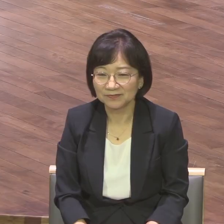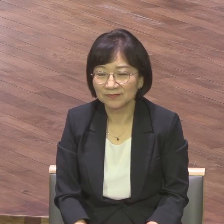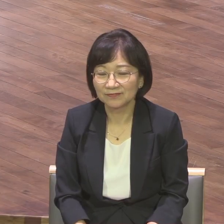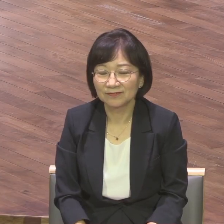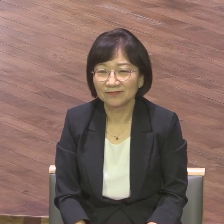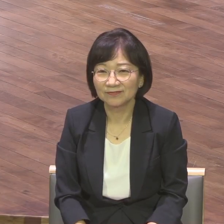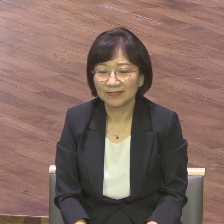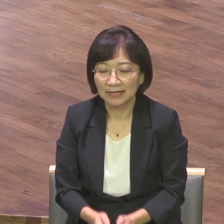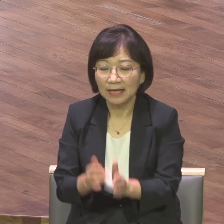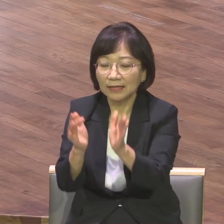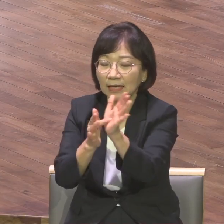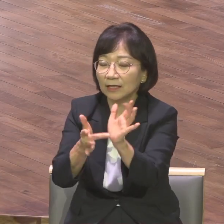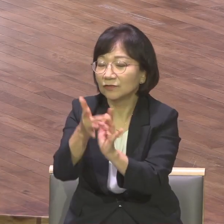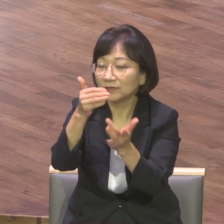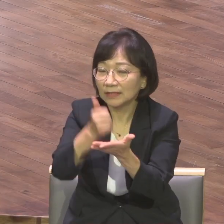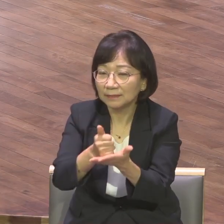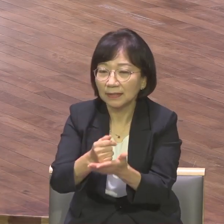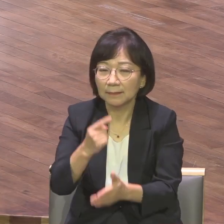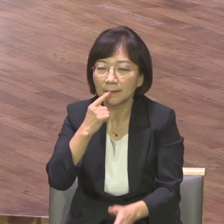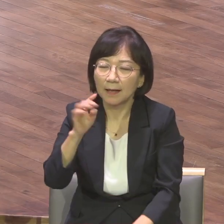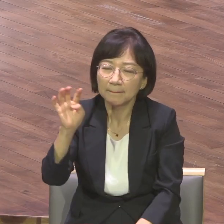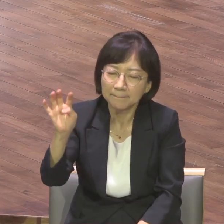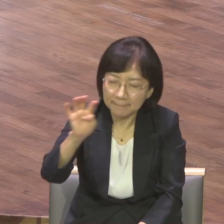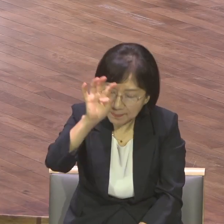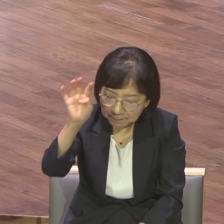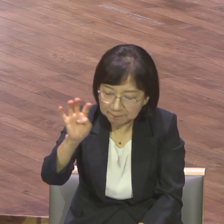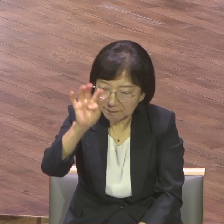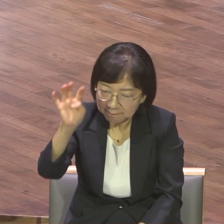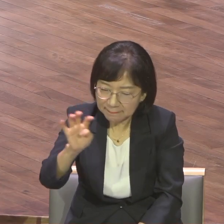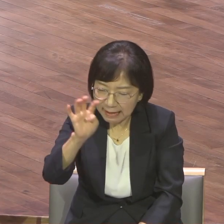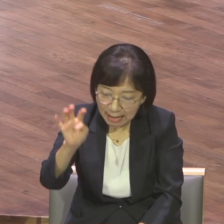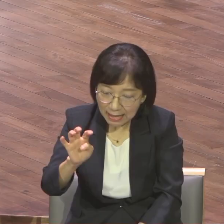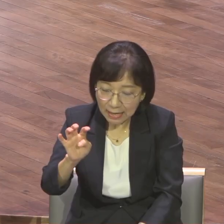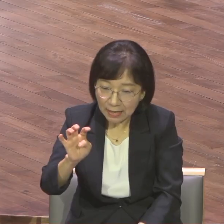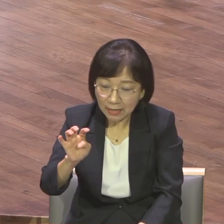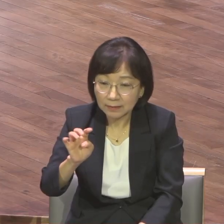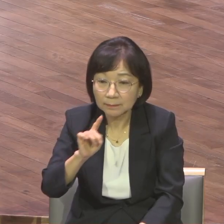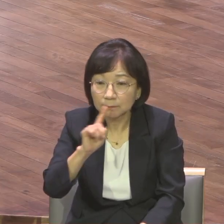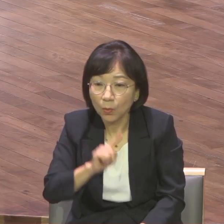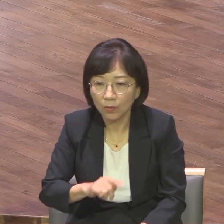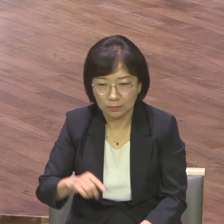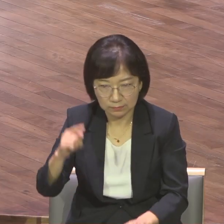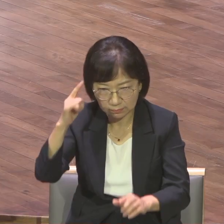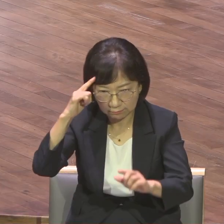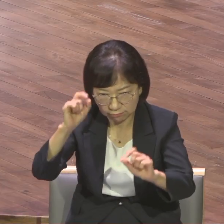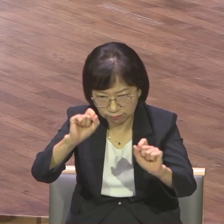예수님께서 반복적으로 강조하는 것이 뭐요? 깨어 있으라.